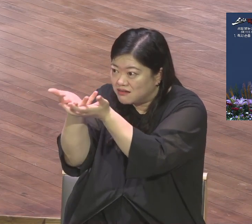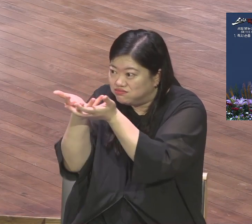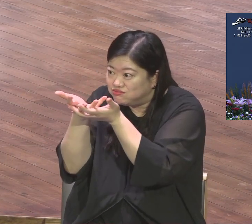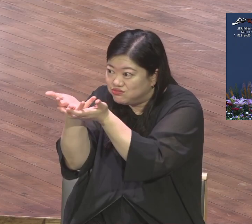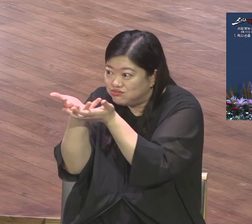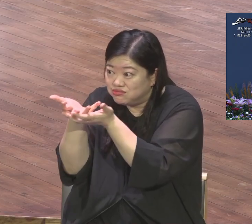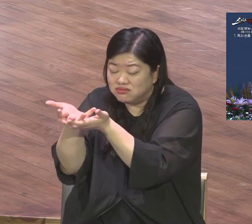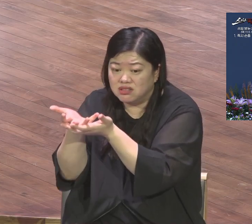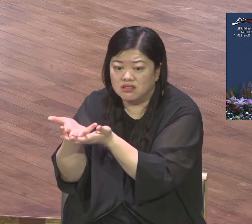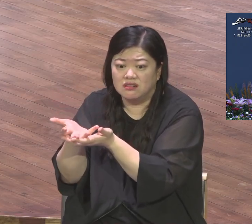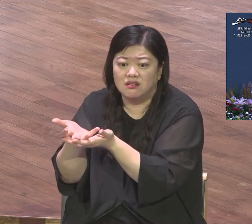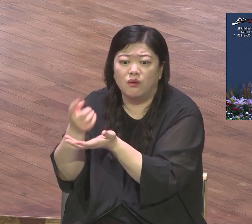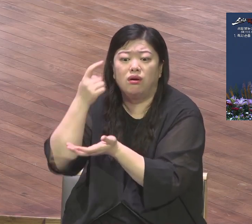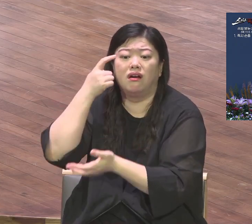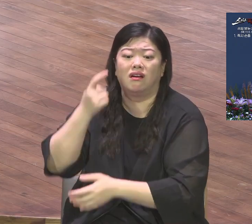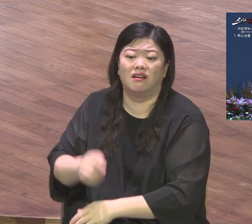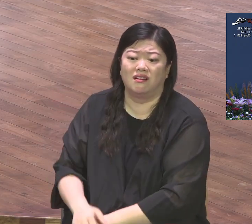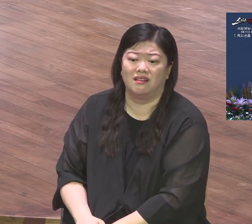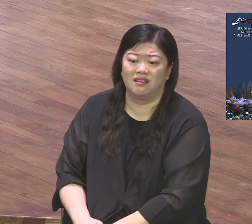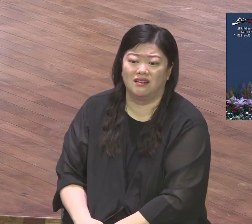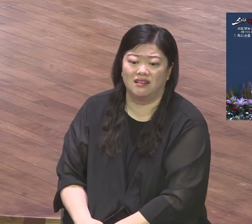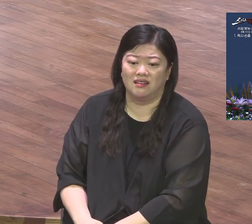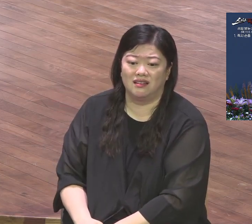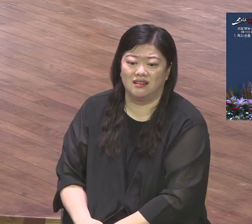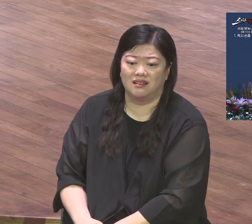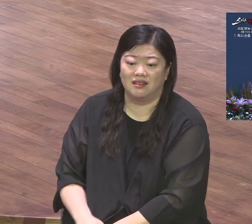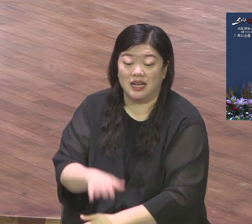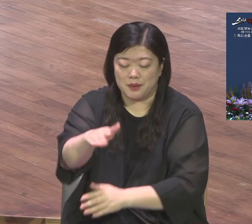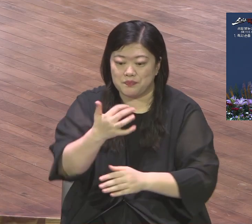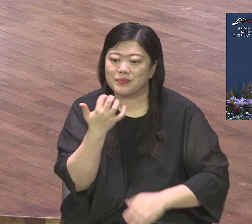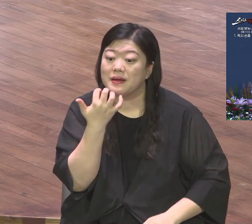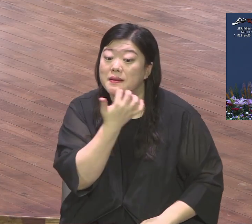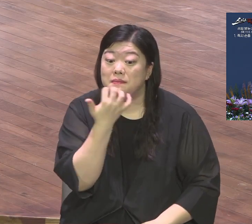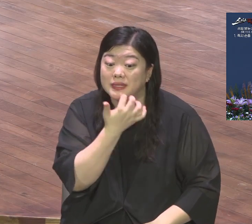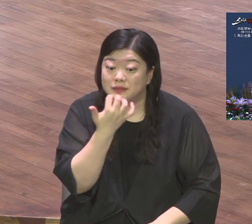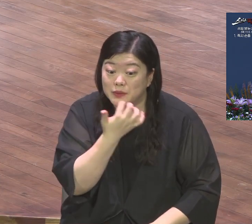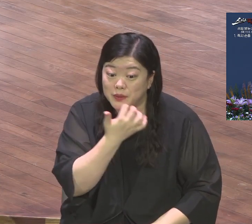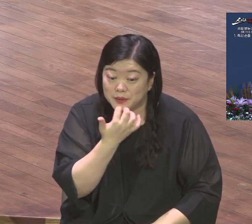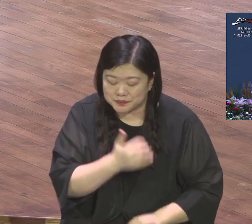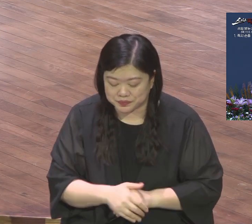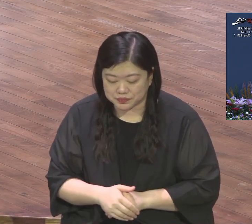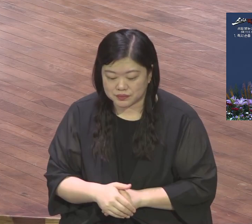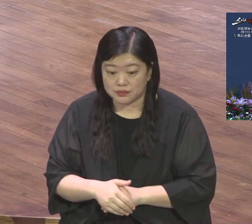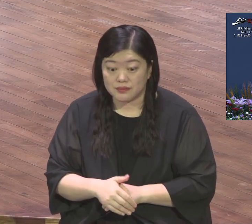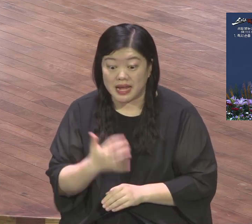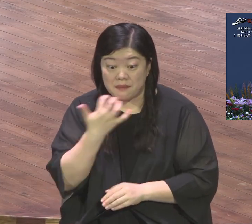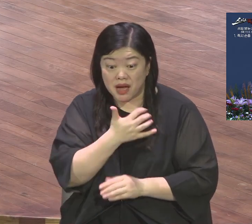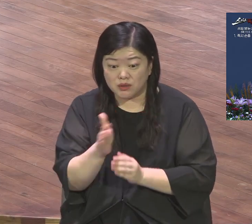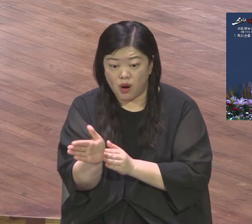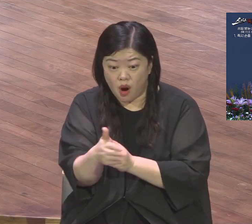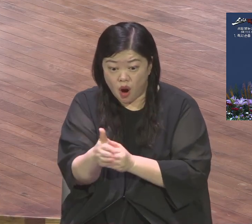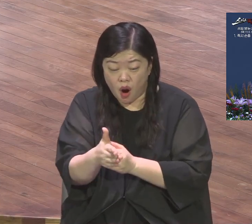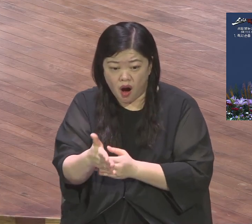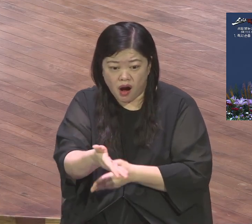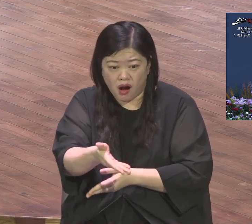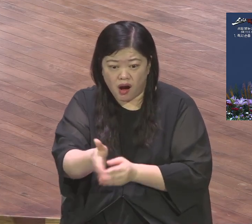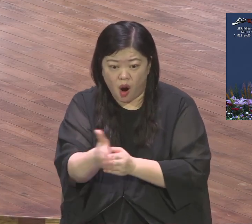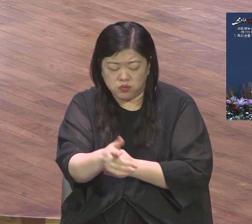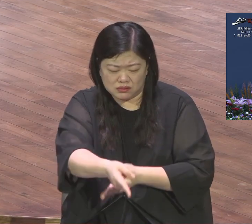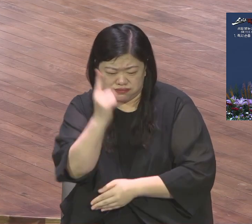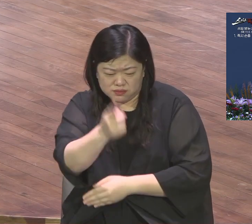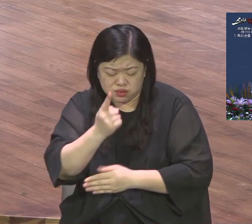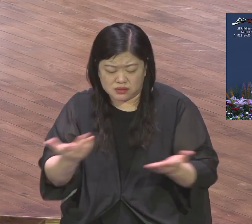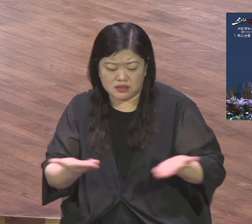베드로가 어부 생활할 때 어부 뭐 갈릴리 뭐 깨뚫고 있잖아요. 평생 뼈가 굵은